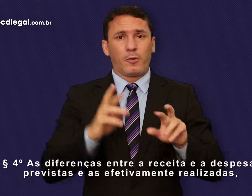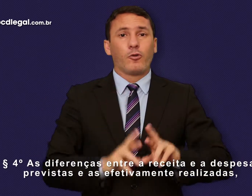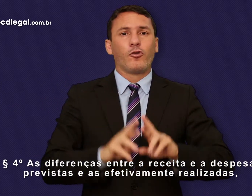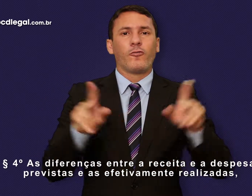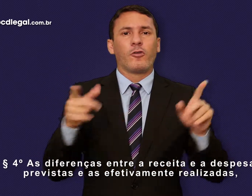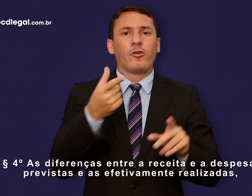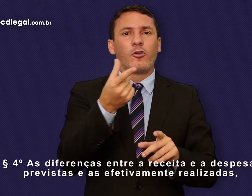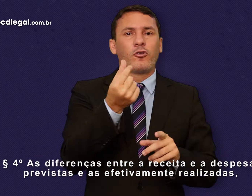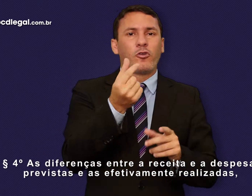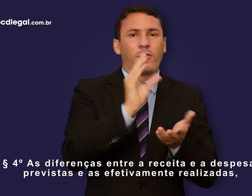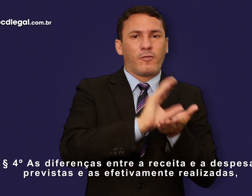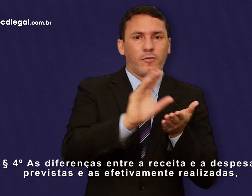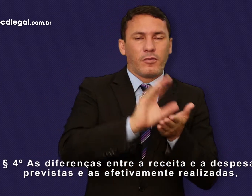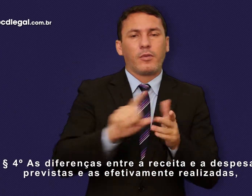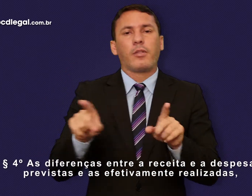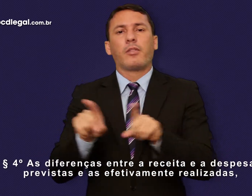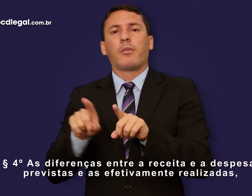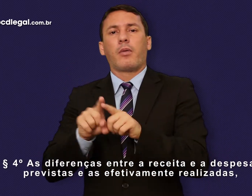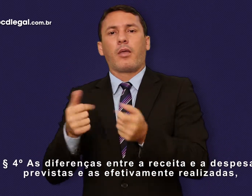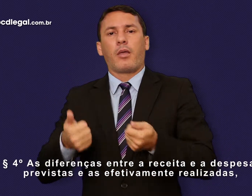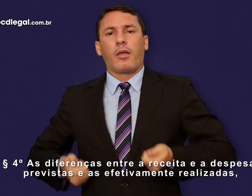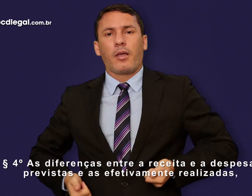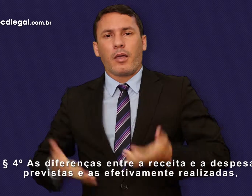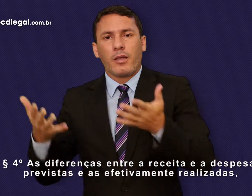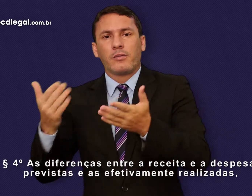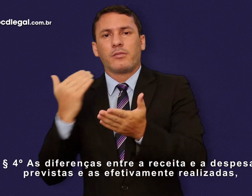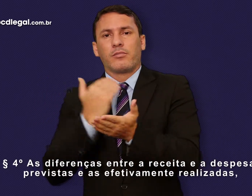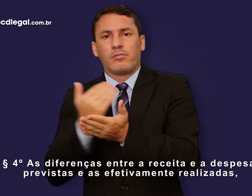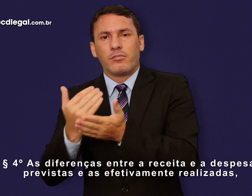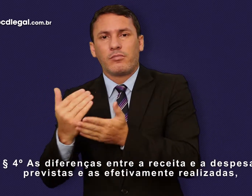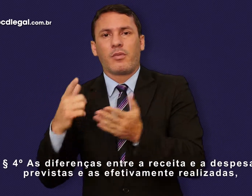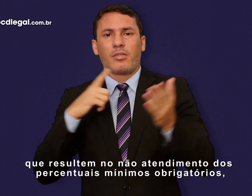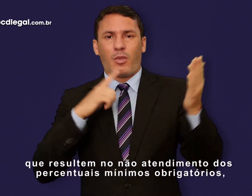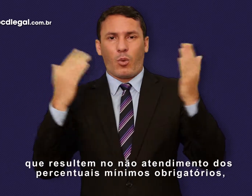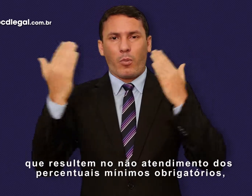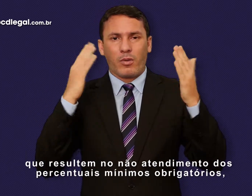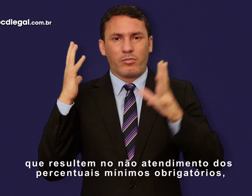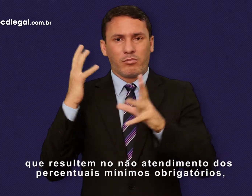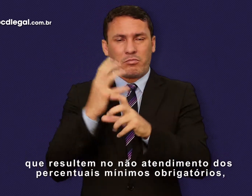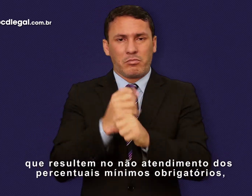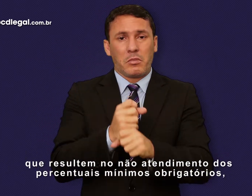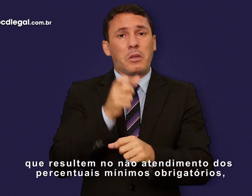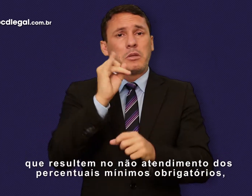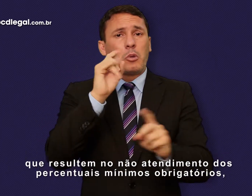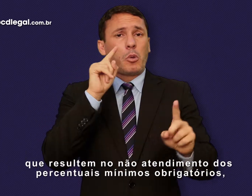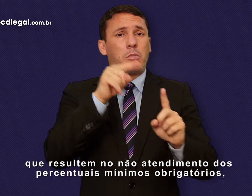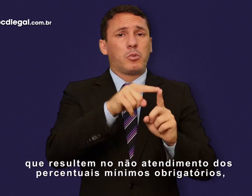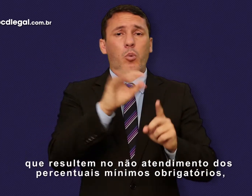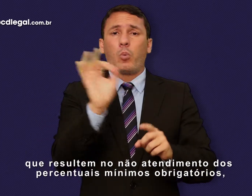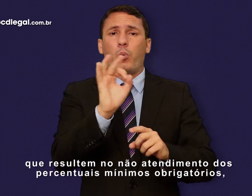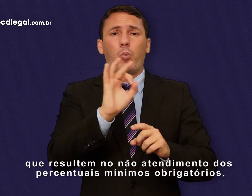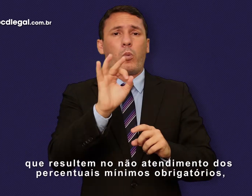entre a receita e a despesa previstas e as efetivamente realizadas que resultem no não atendimento dos percentuais